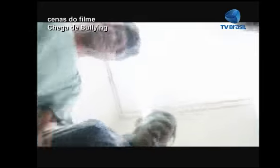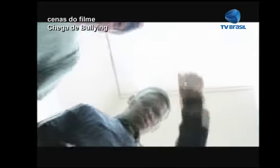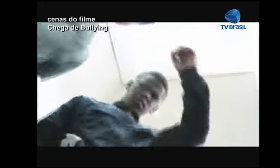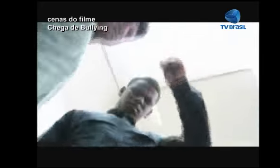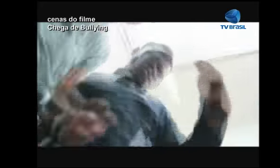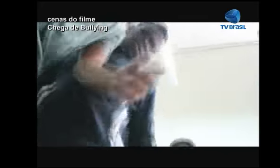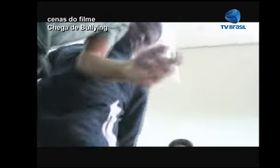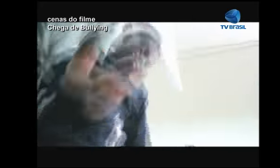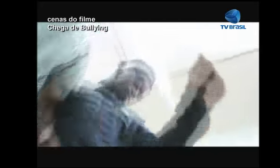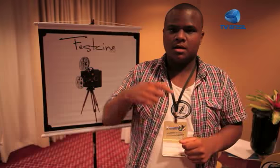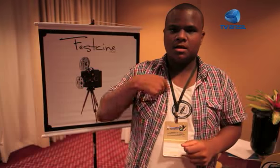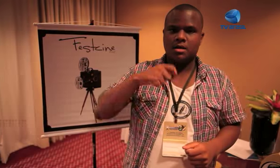intérprete.